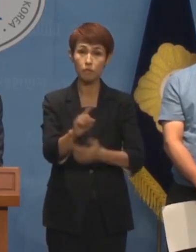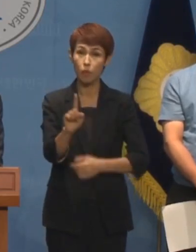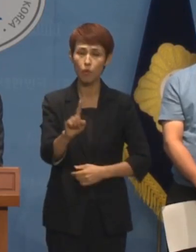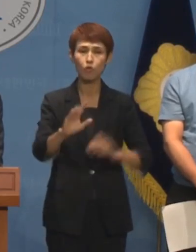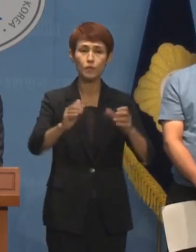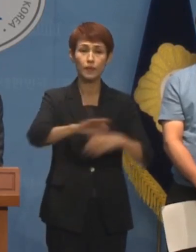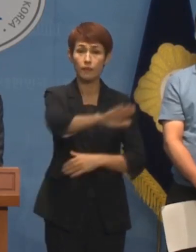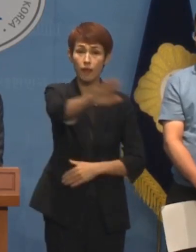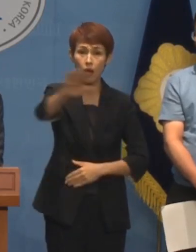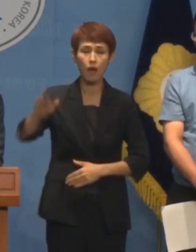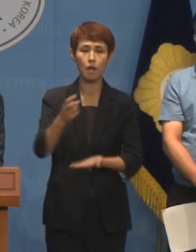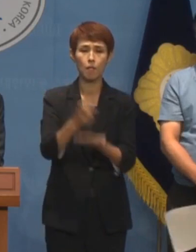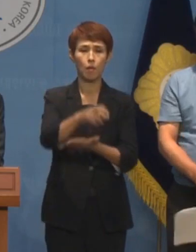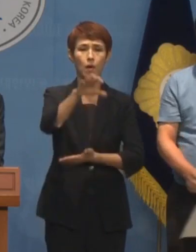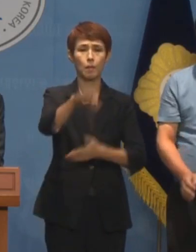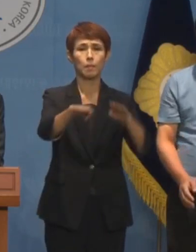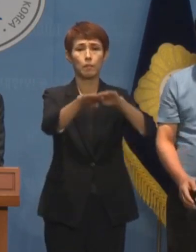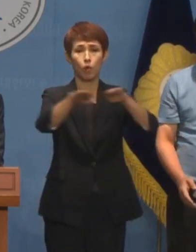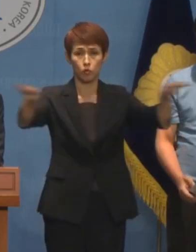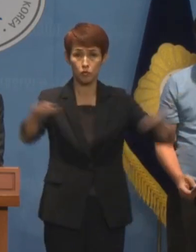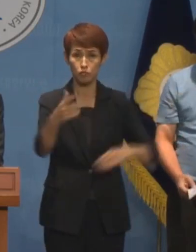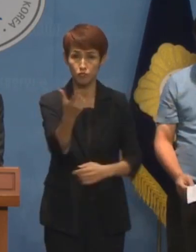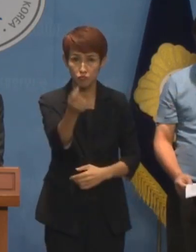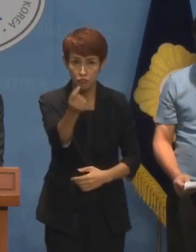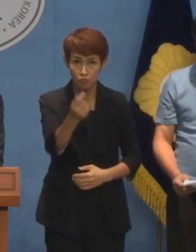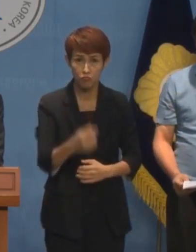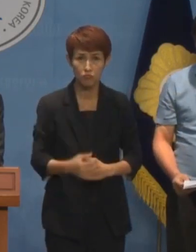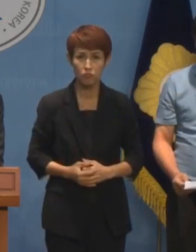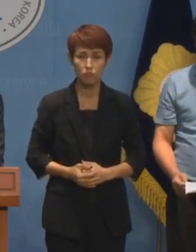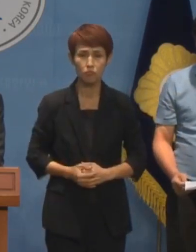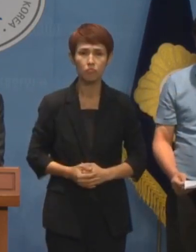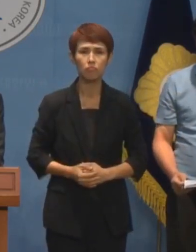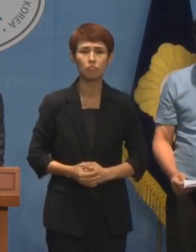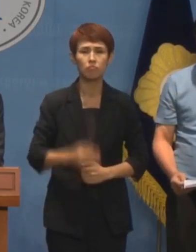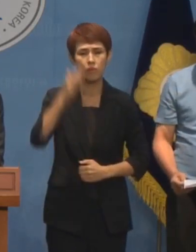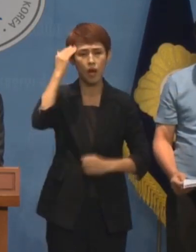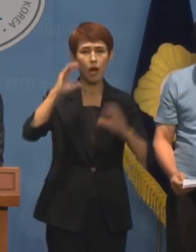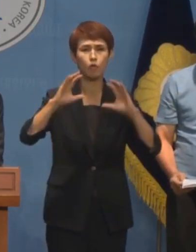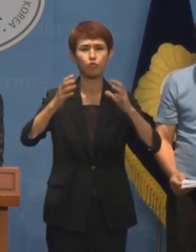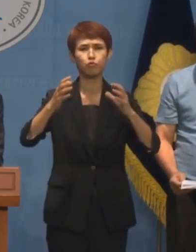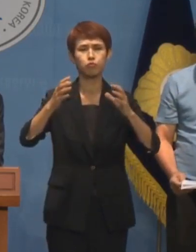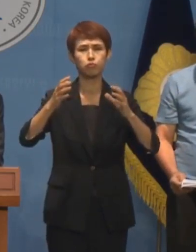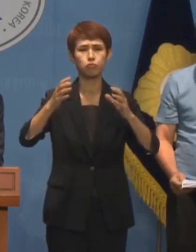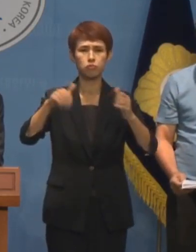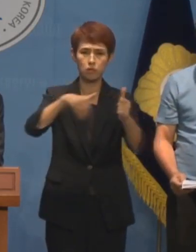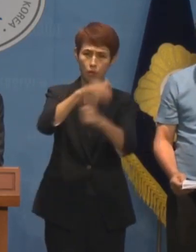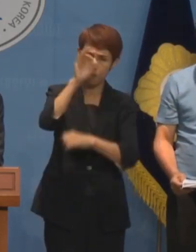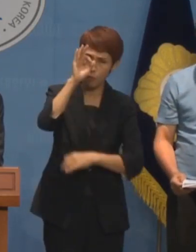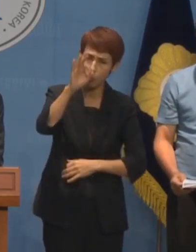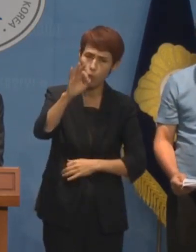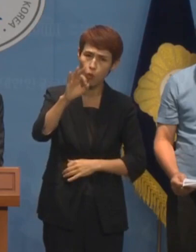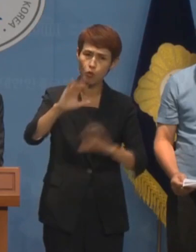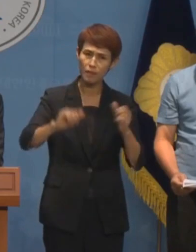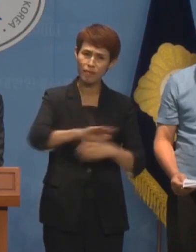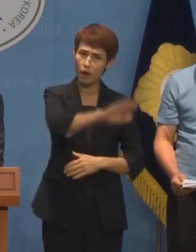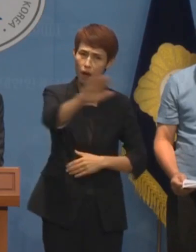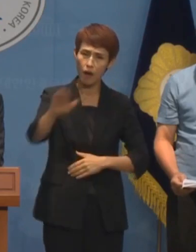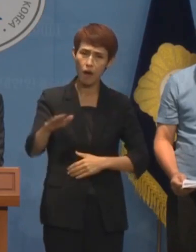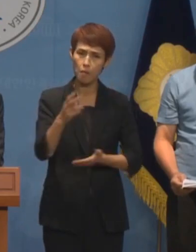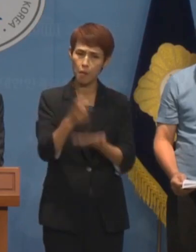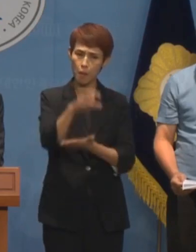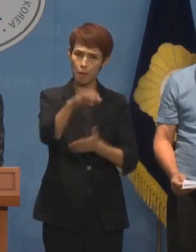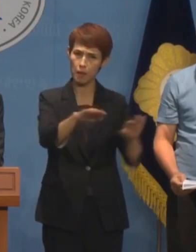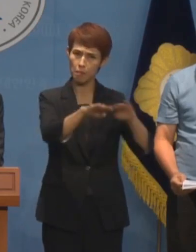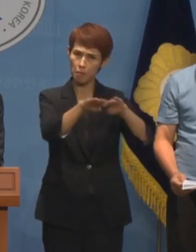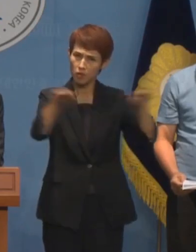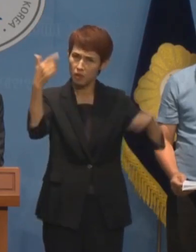평등하다고 분명히 규정하고 있습니다. 그런데 지금의 대한민국을 보면 과연 모든 국민이 법 앞에 평등한 것인지